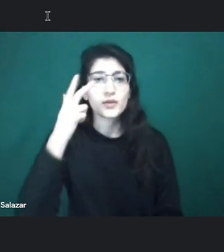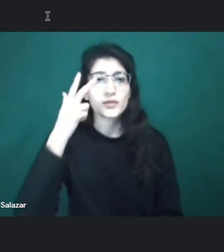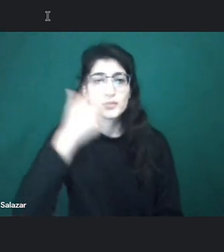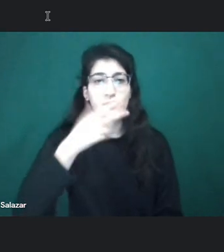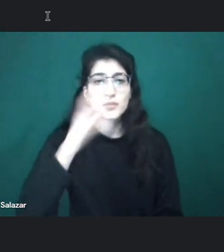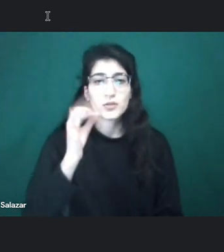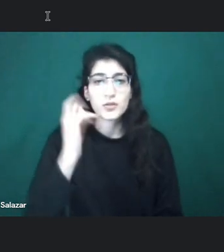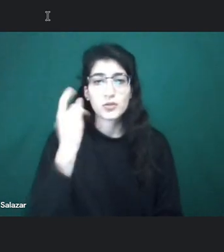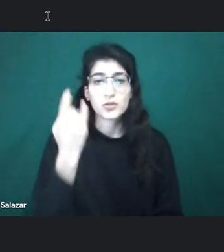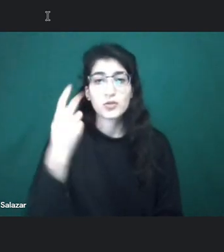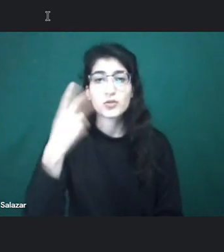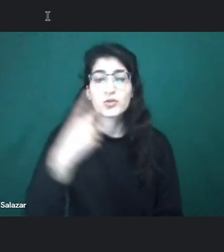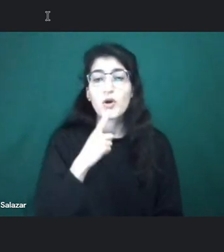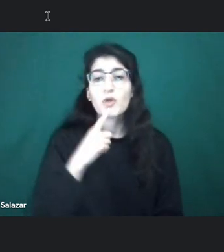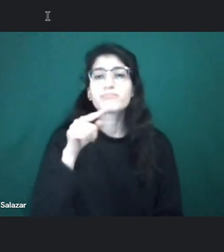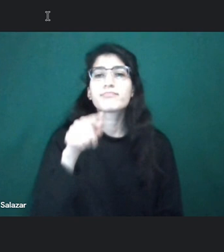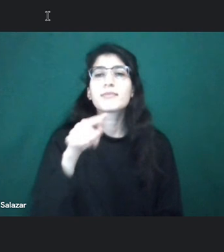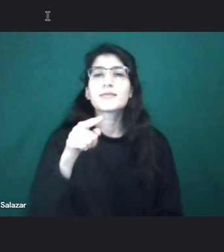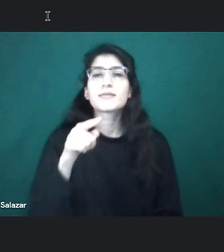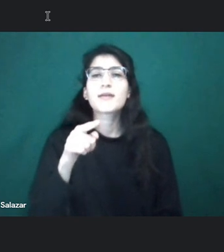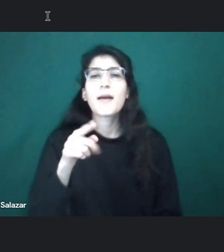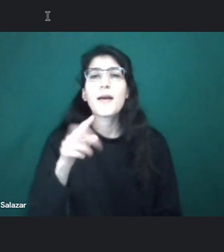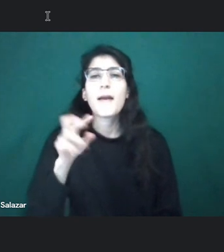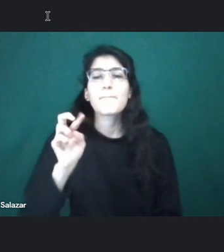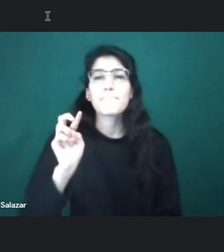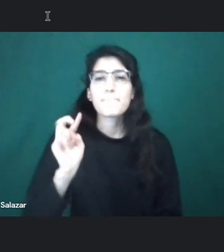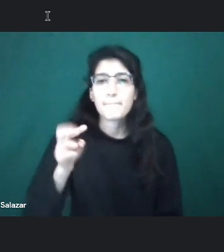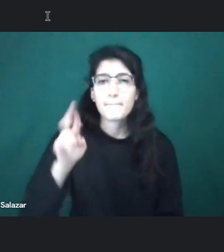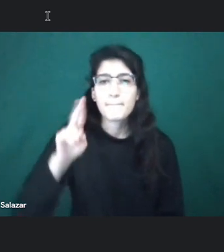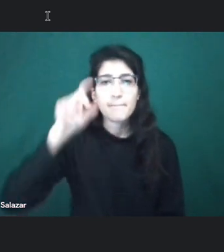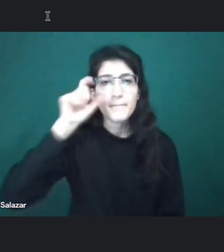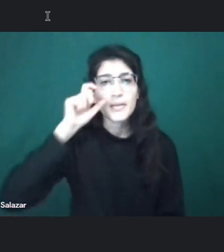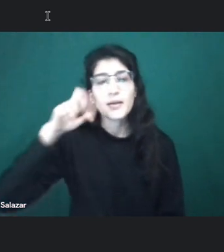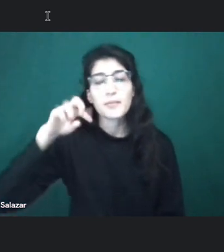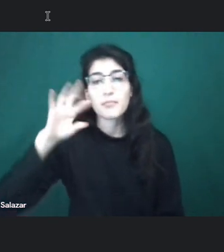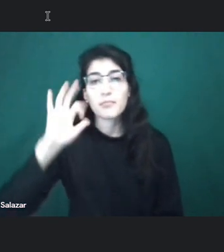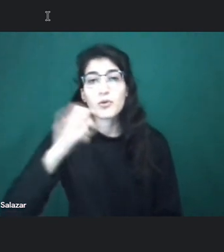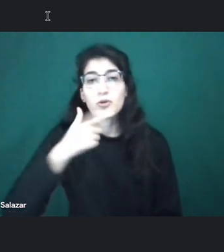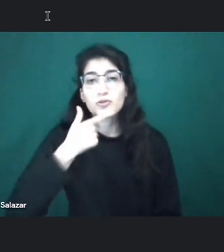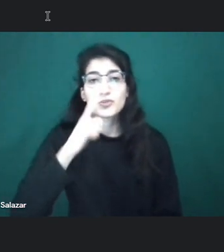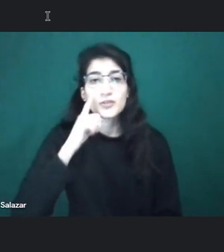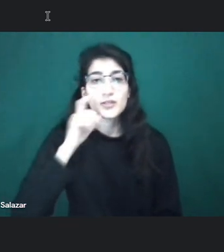Sin. Sin. Muy bien. Después tenemos right.